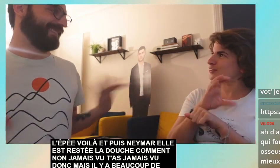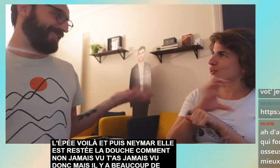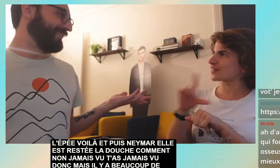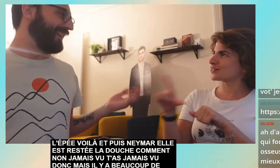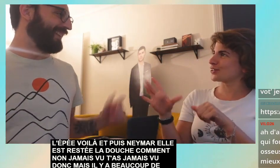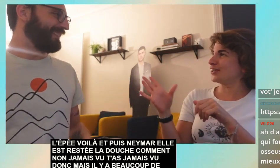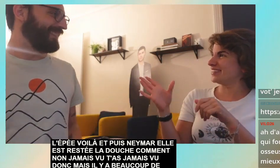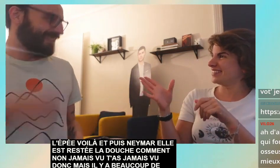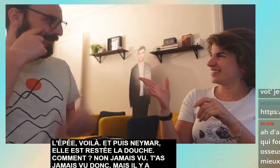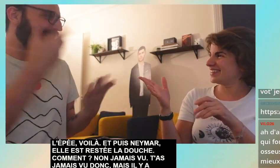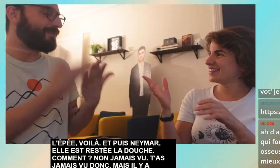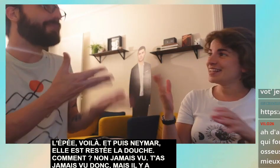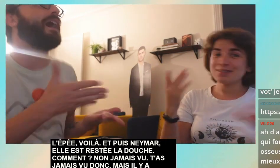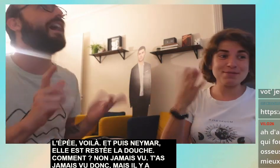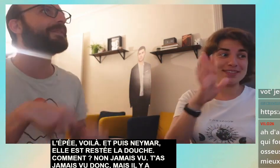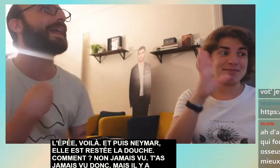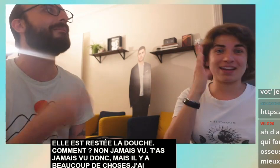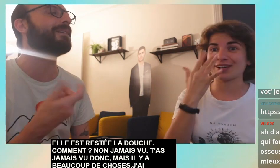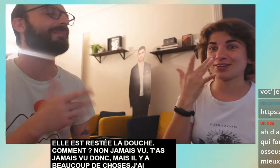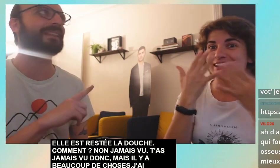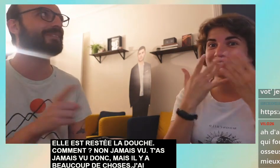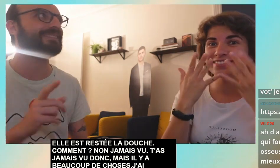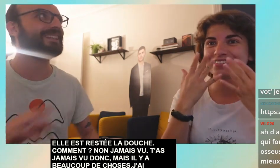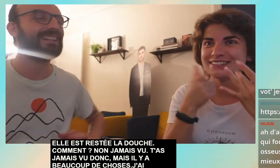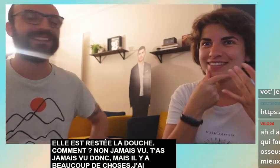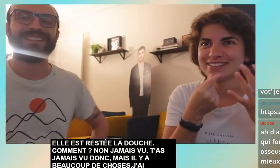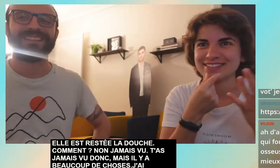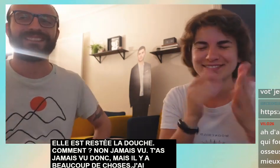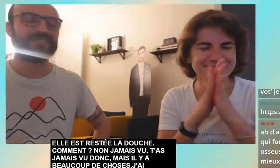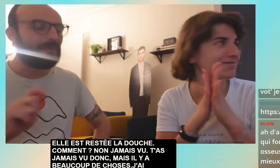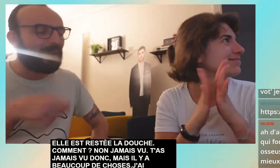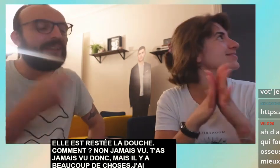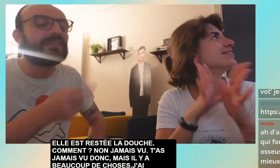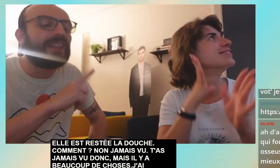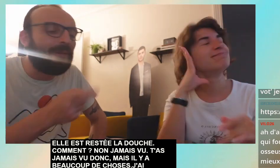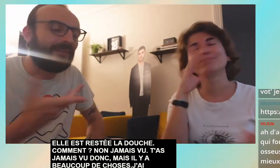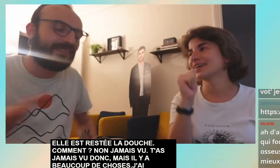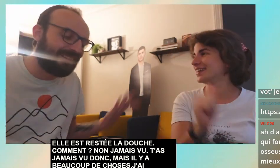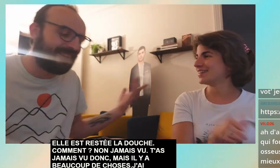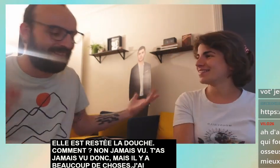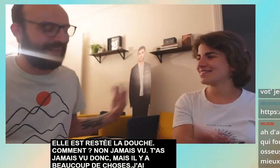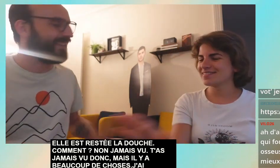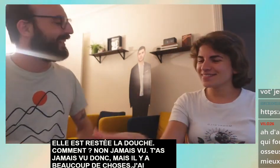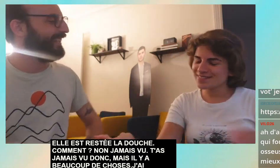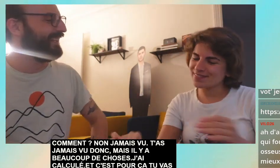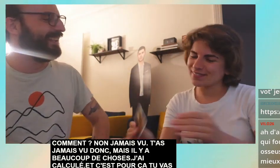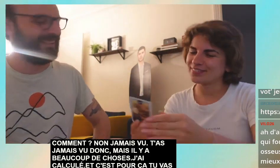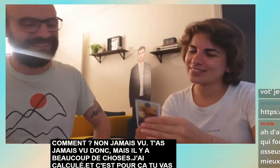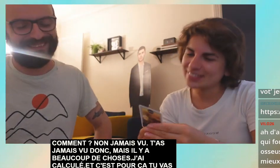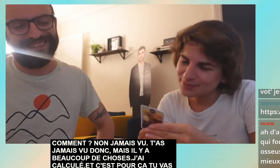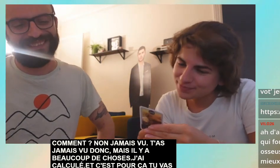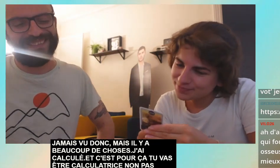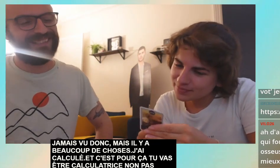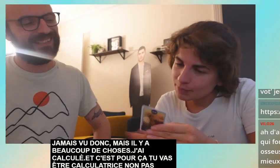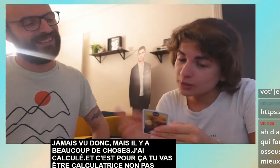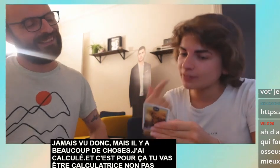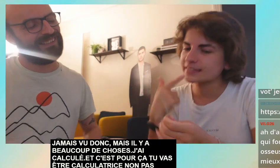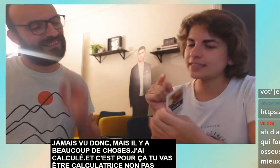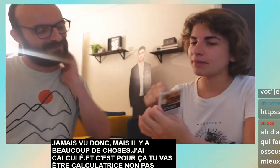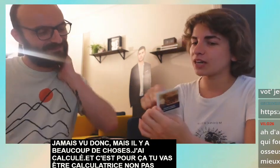122. Voilà, c'est pour ça que tu vas être C'est évidemment. la calculatrice. et- Non, pas évidemment. Voilà. En fait, l'image,